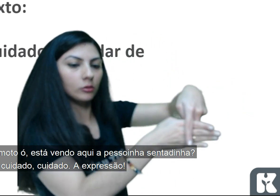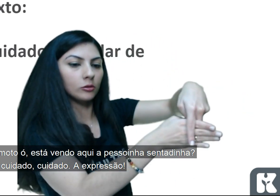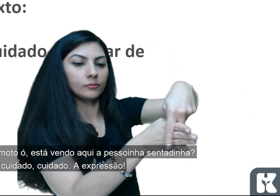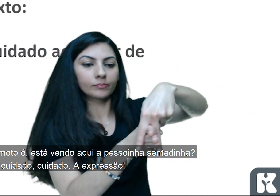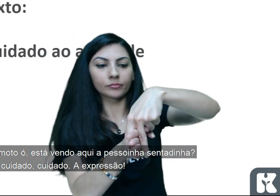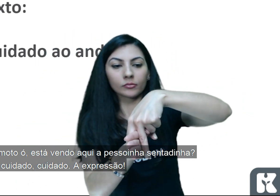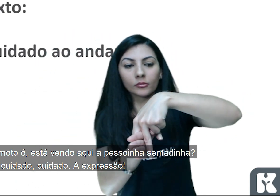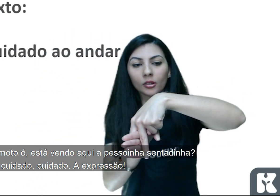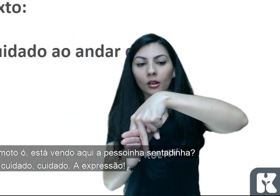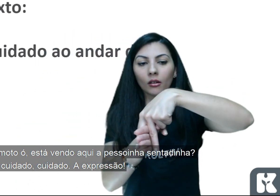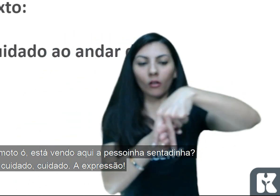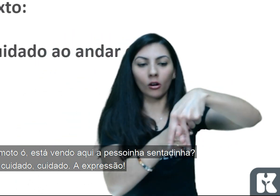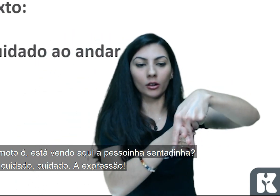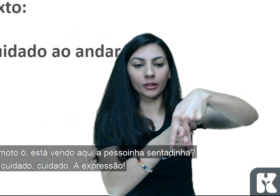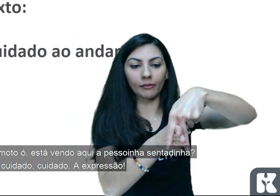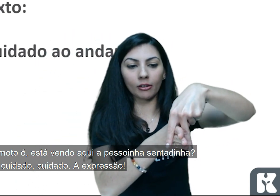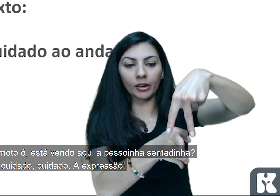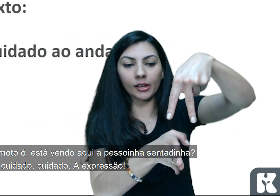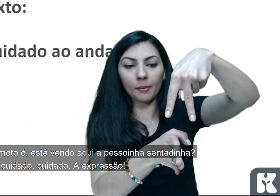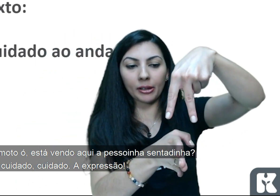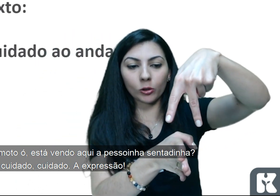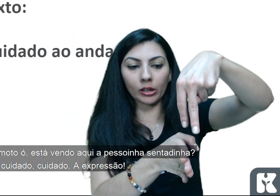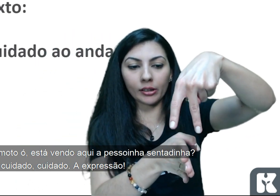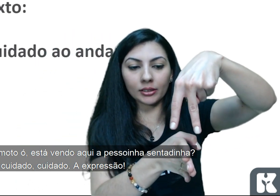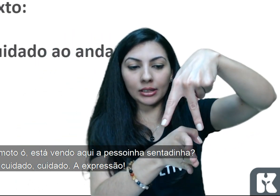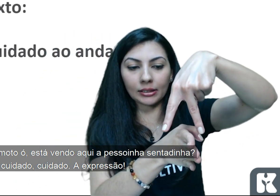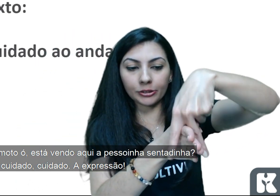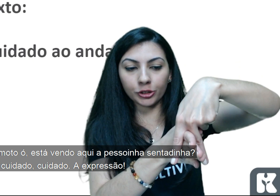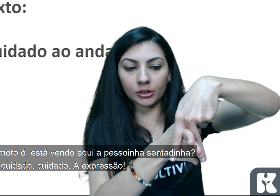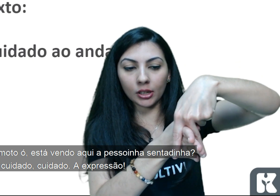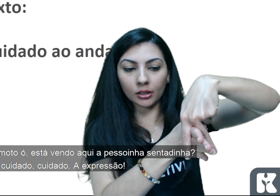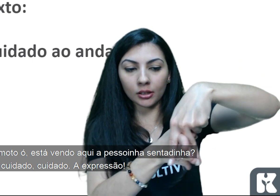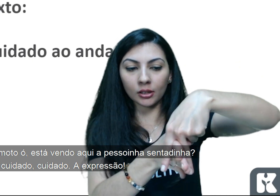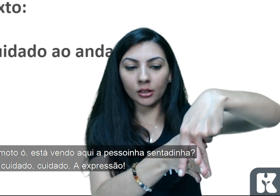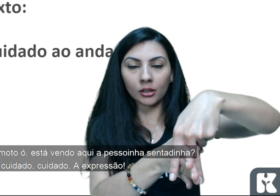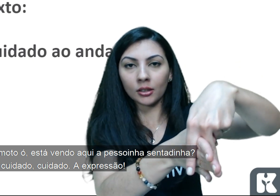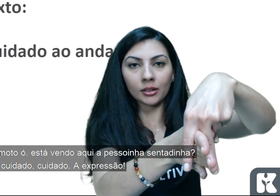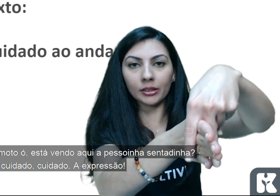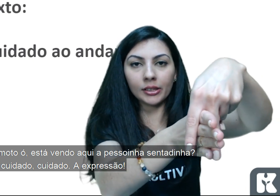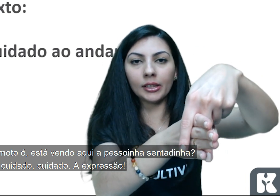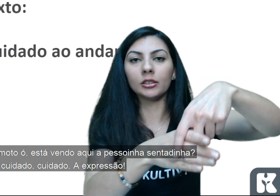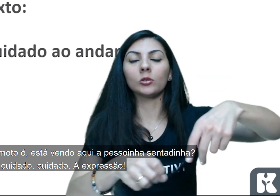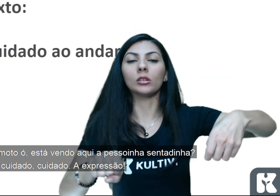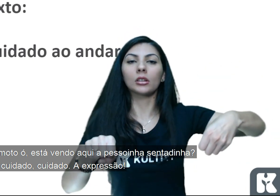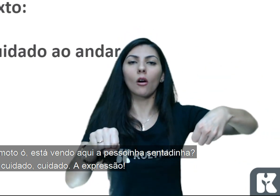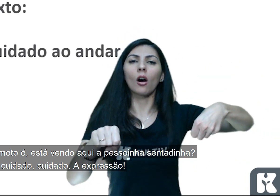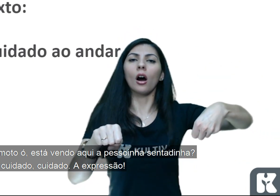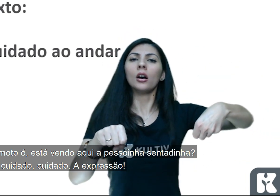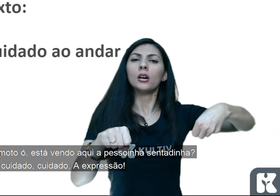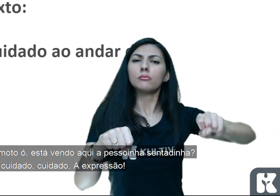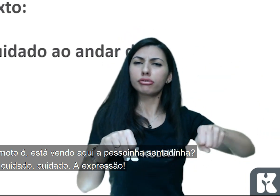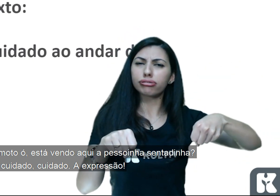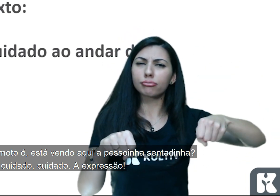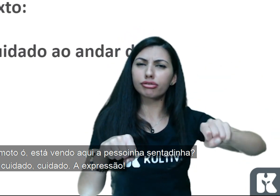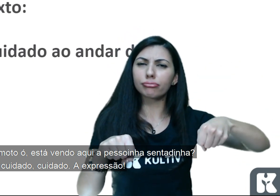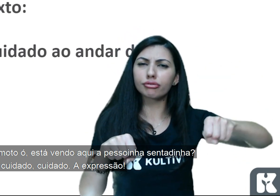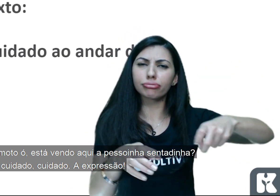Moto. Ó. Tá vendo aqui? A pessoinha sentadinha. Isso. Então, ó.